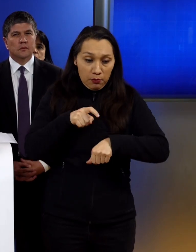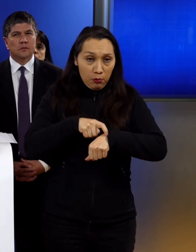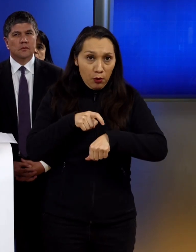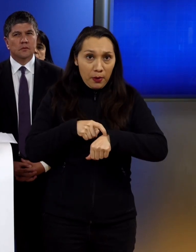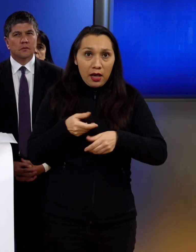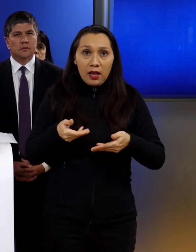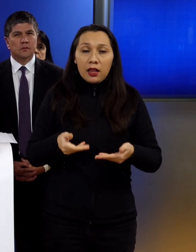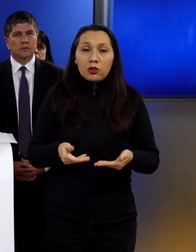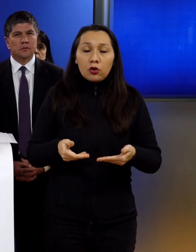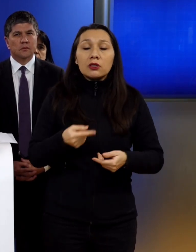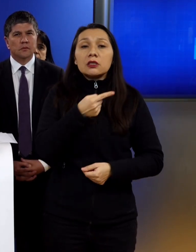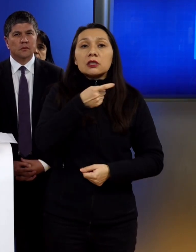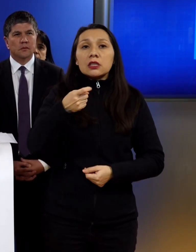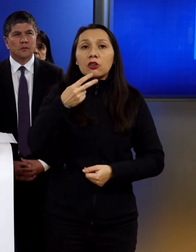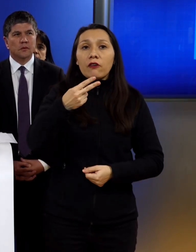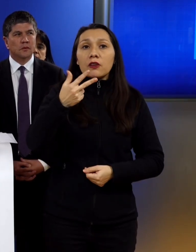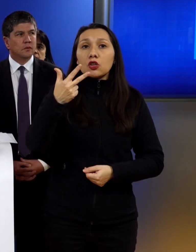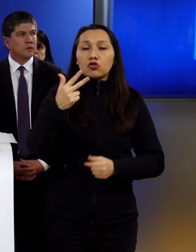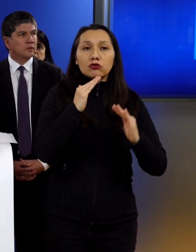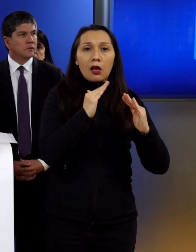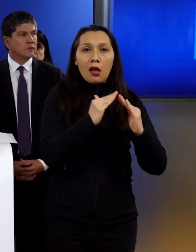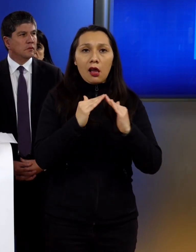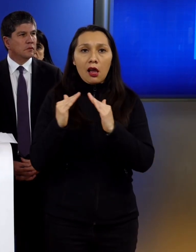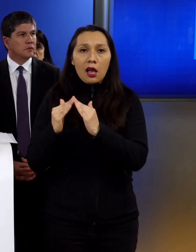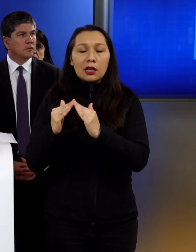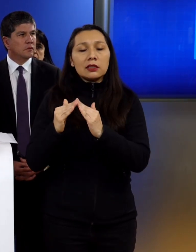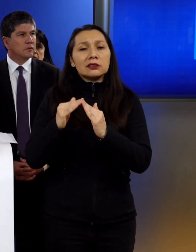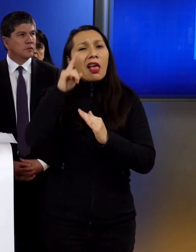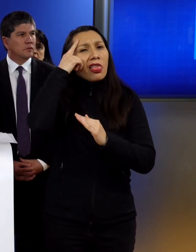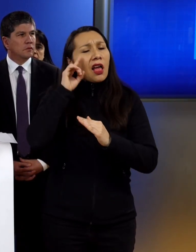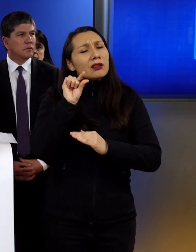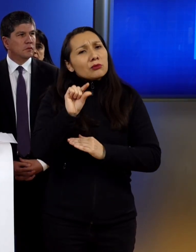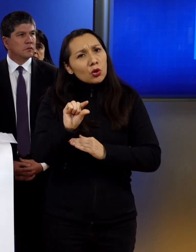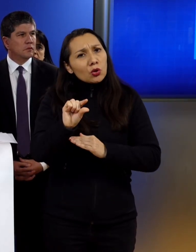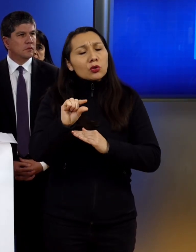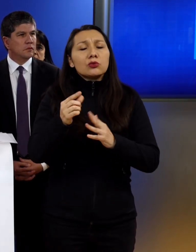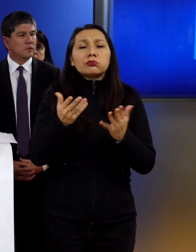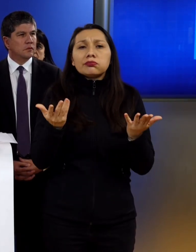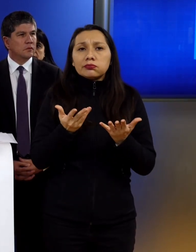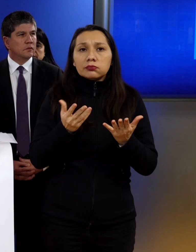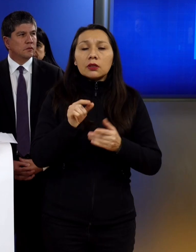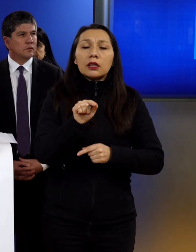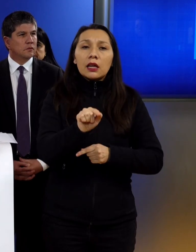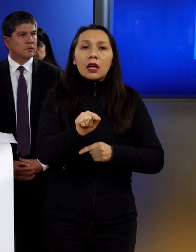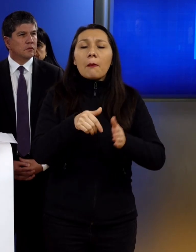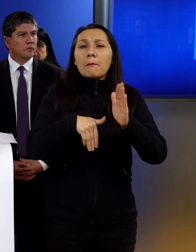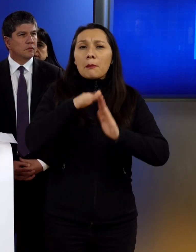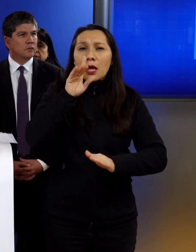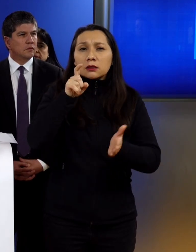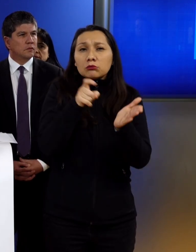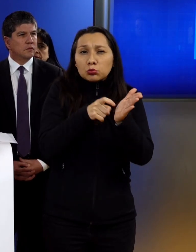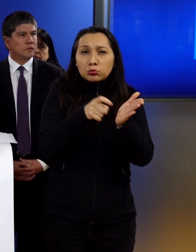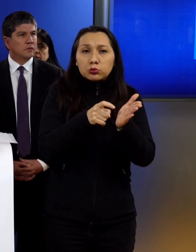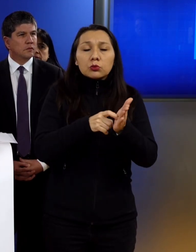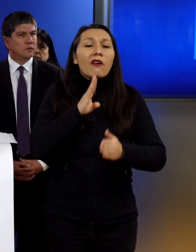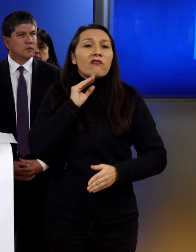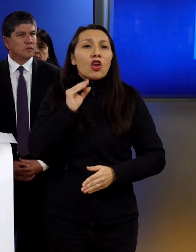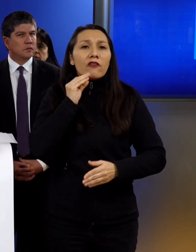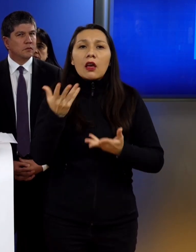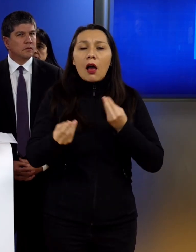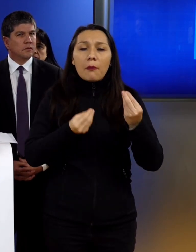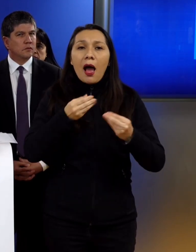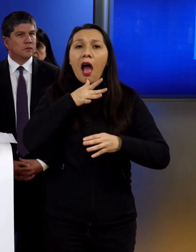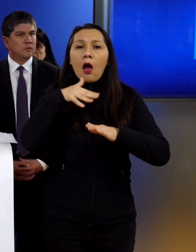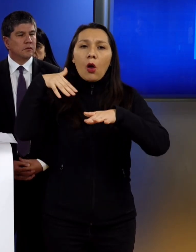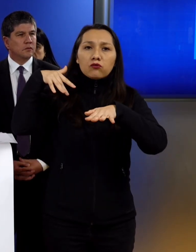hora de 128 viviendas con daño menor, que se concentran la mayoría en la región de Biobío, producto de